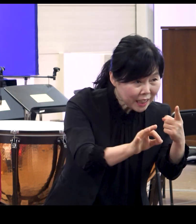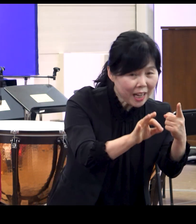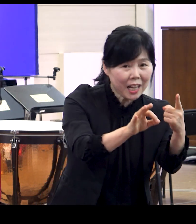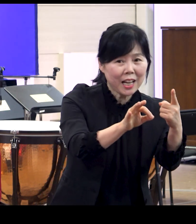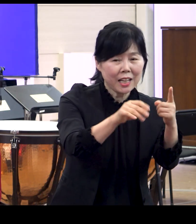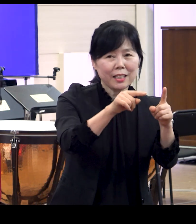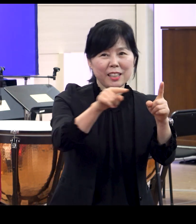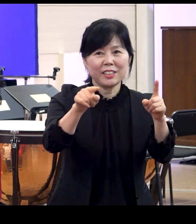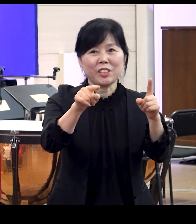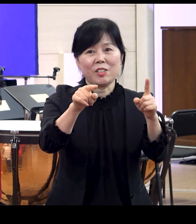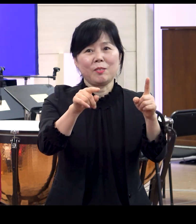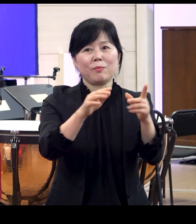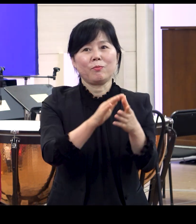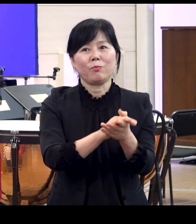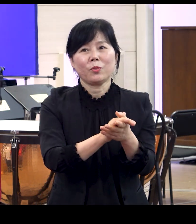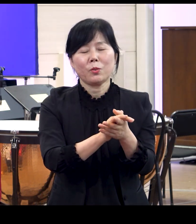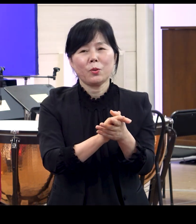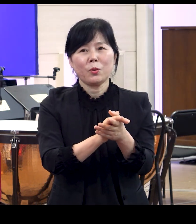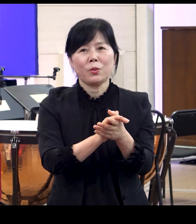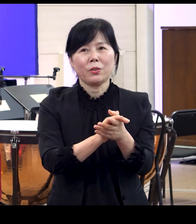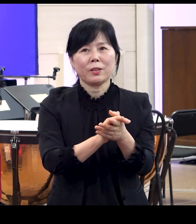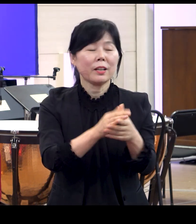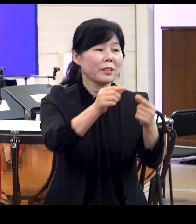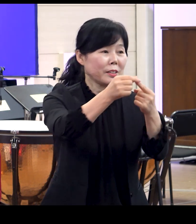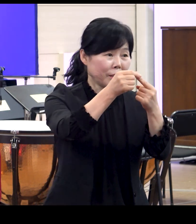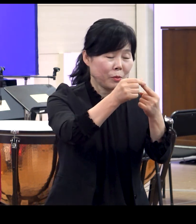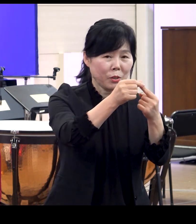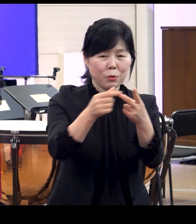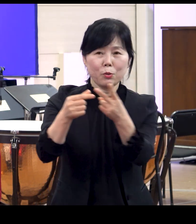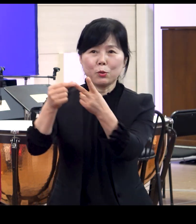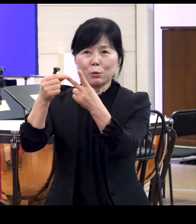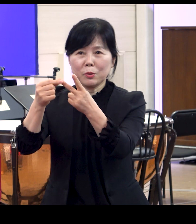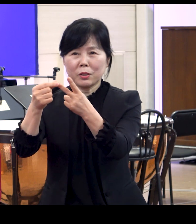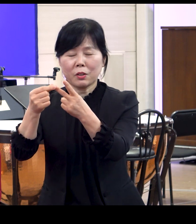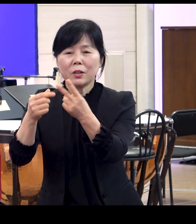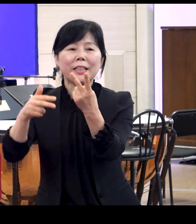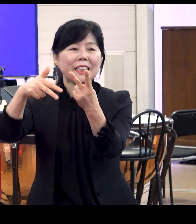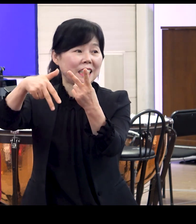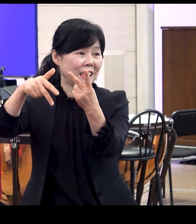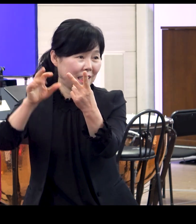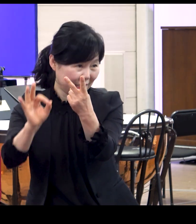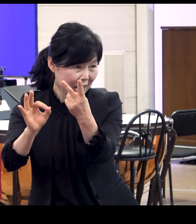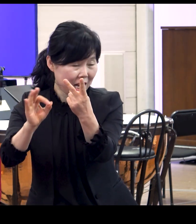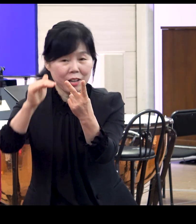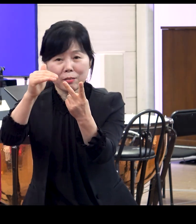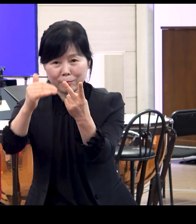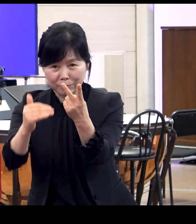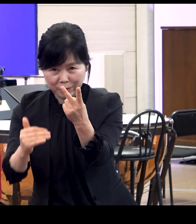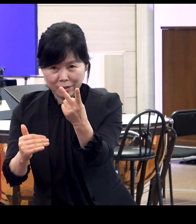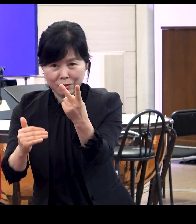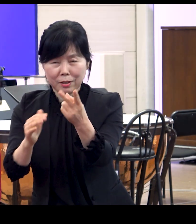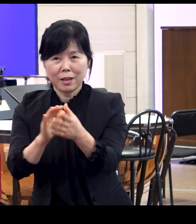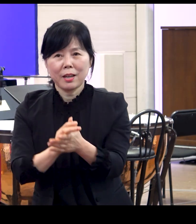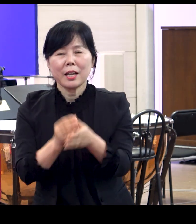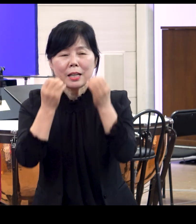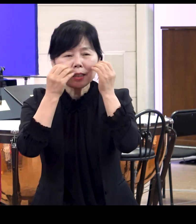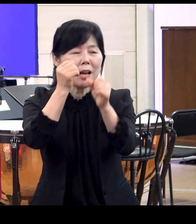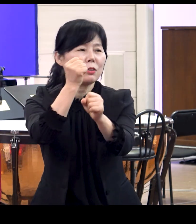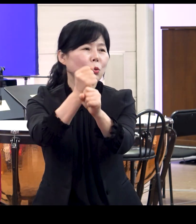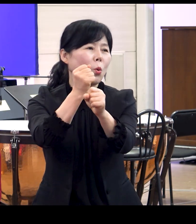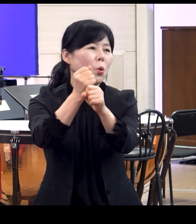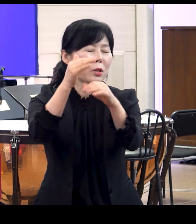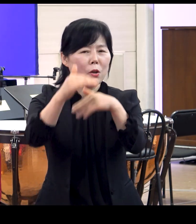2장 3절까지고요. 첫 번째 것이, 두 번째 것은 2장 4절부터 2장 25절